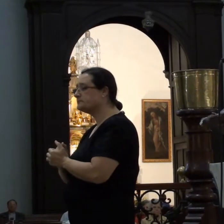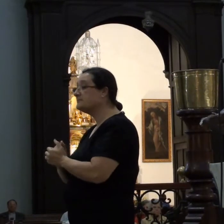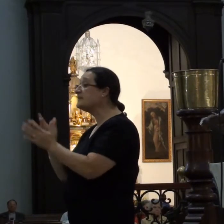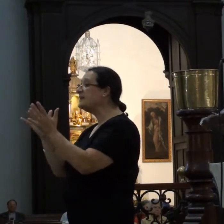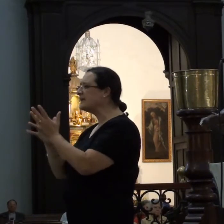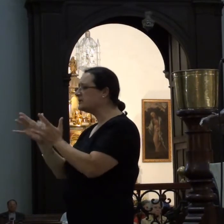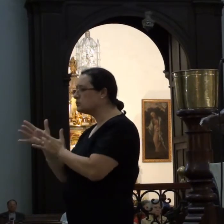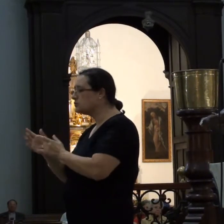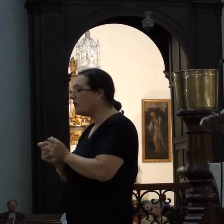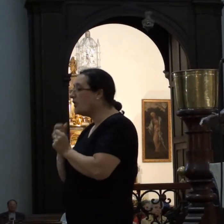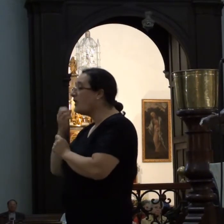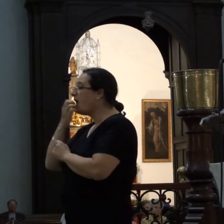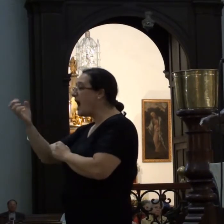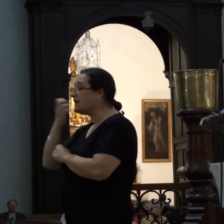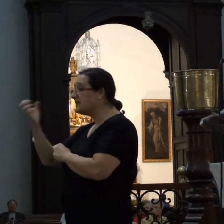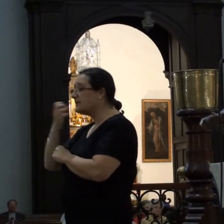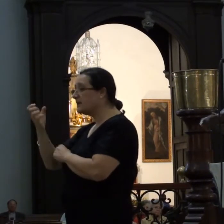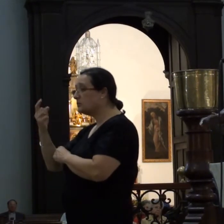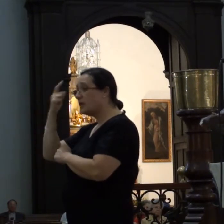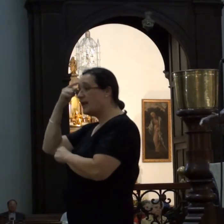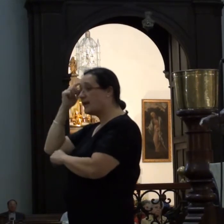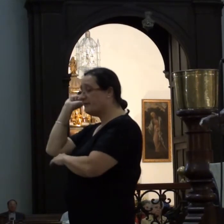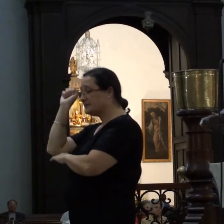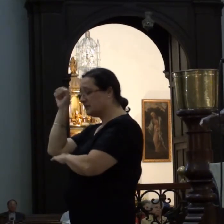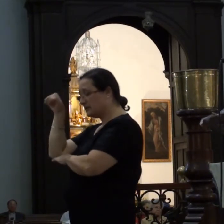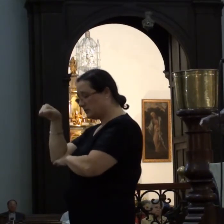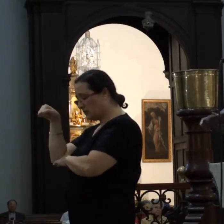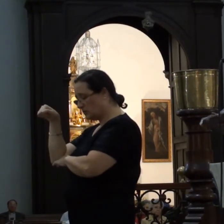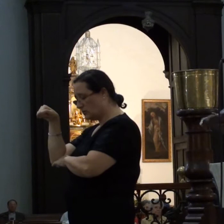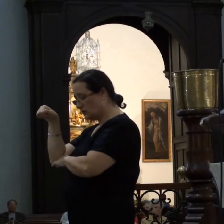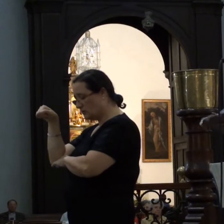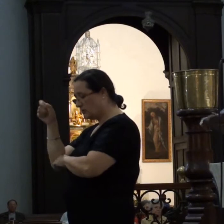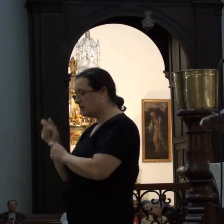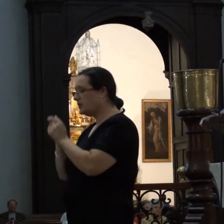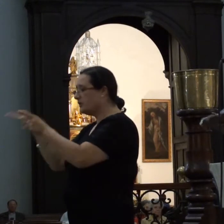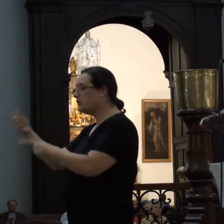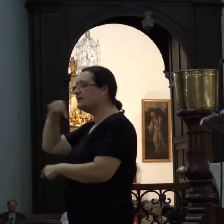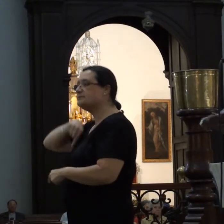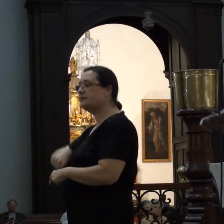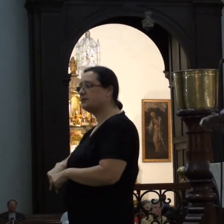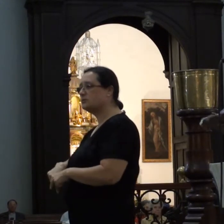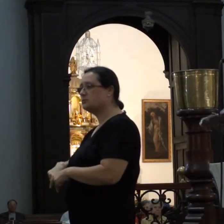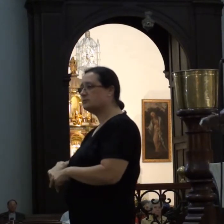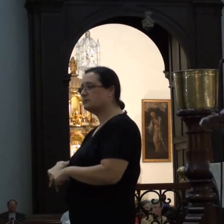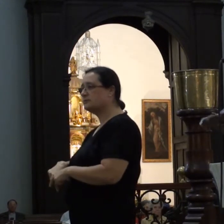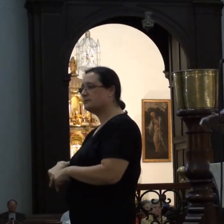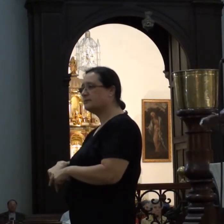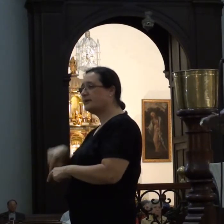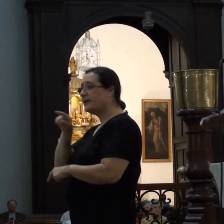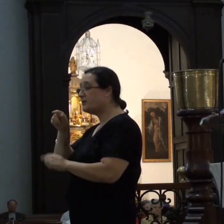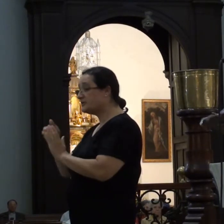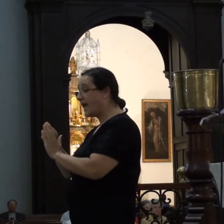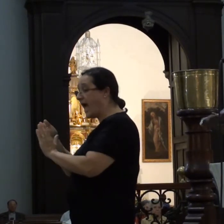fuerte grito inclinó la cabeza y entregó el espíritu ahí hay un preludio del